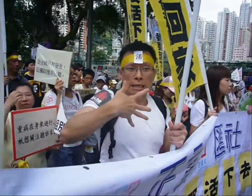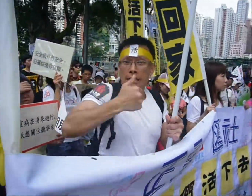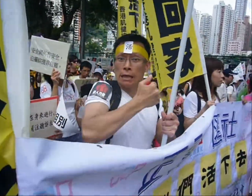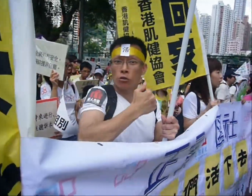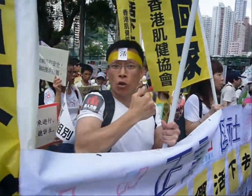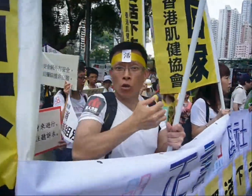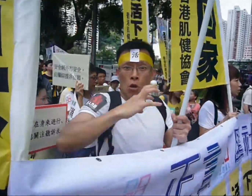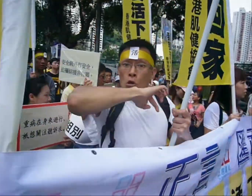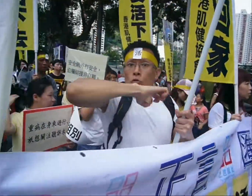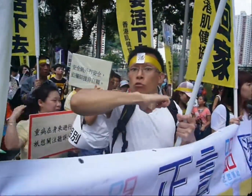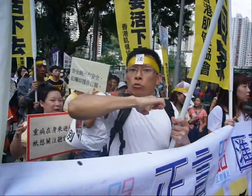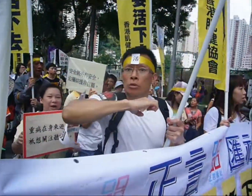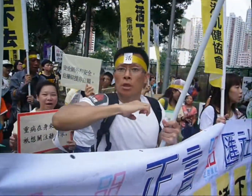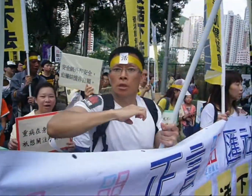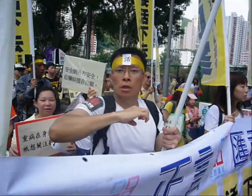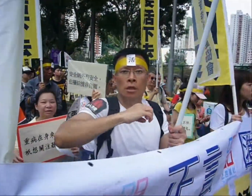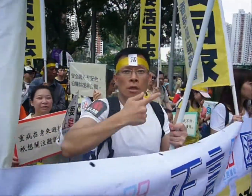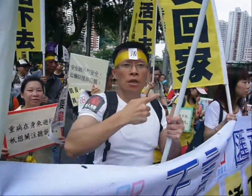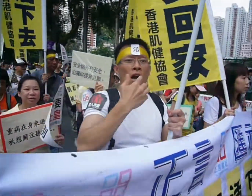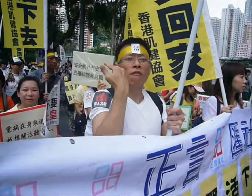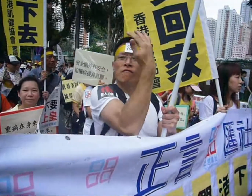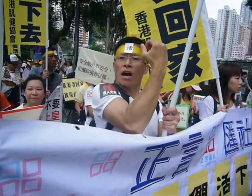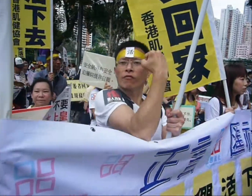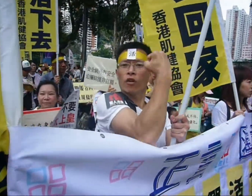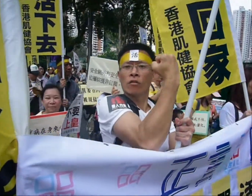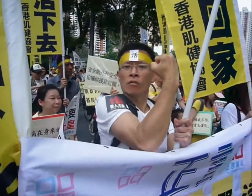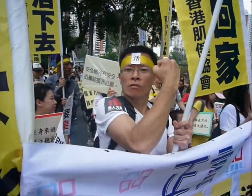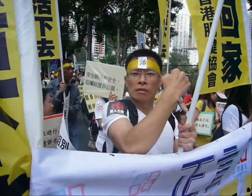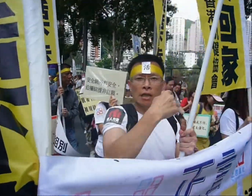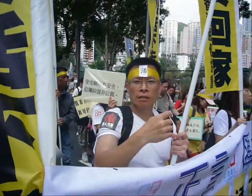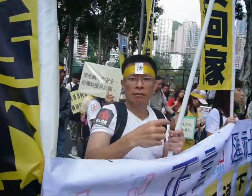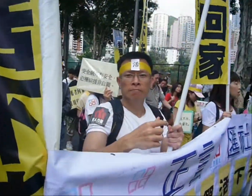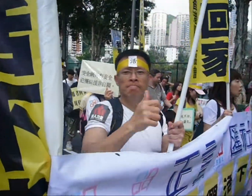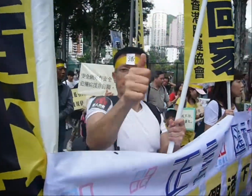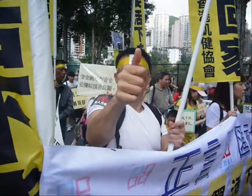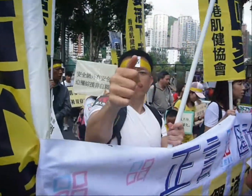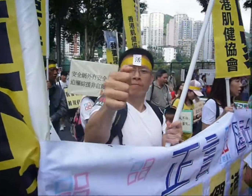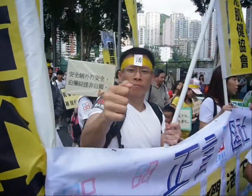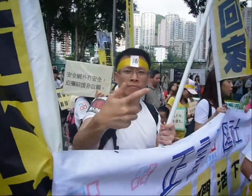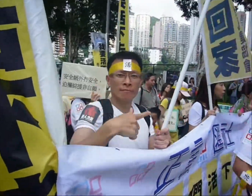我要活下去， 我要活下去， 我要活